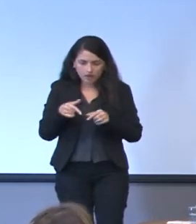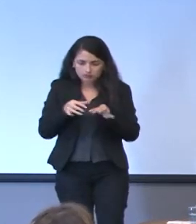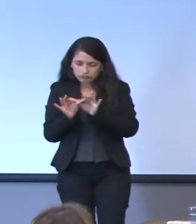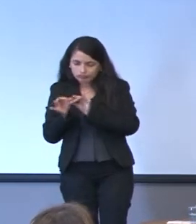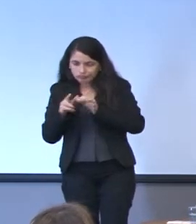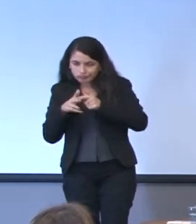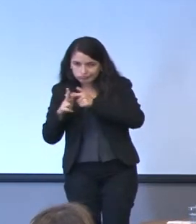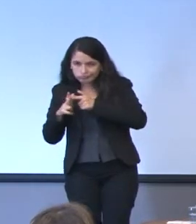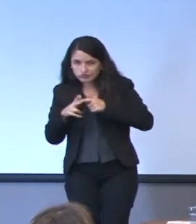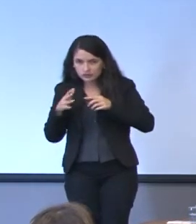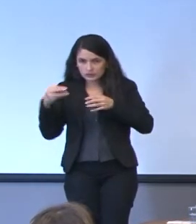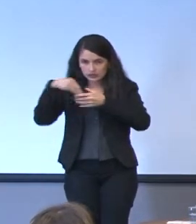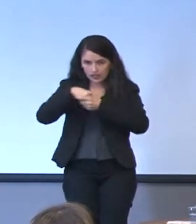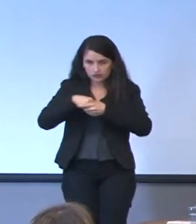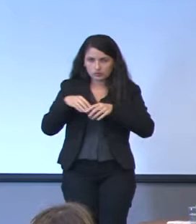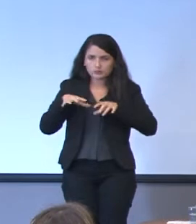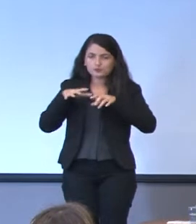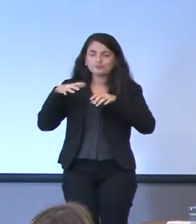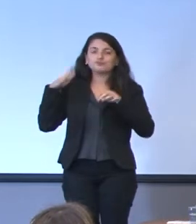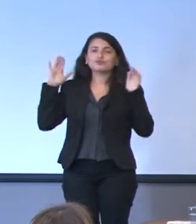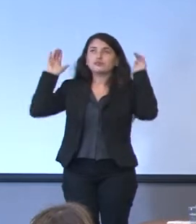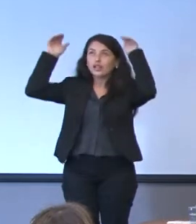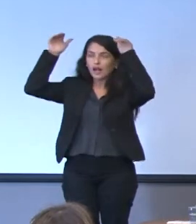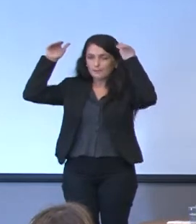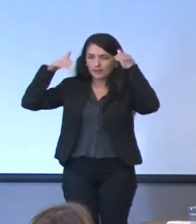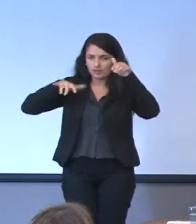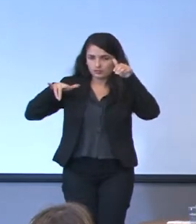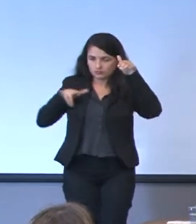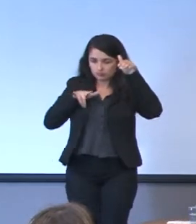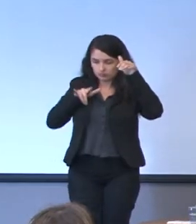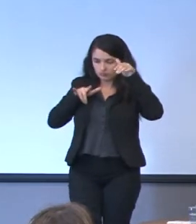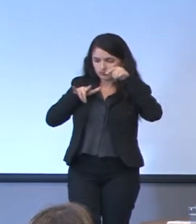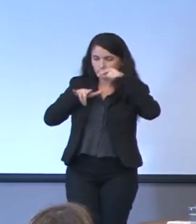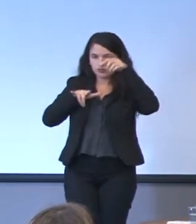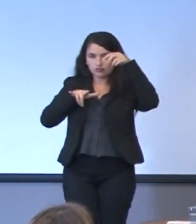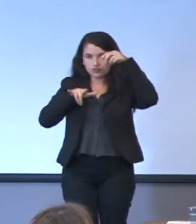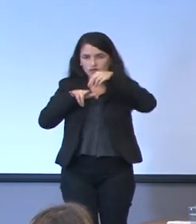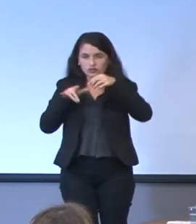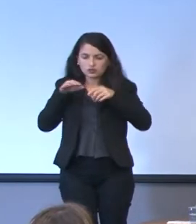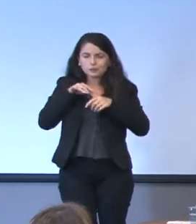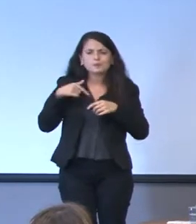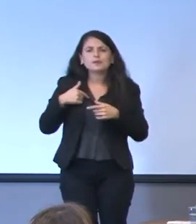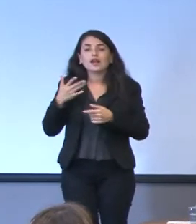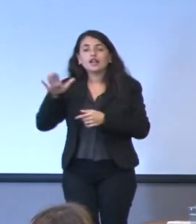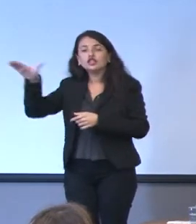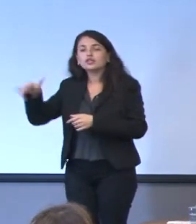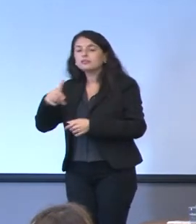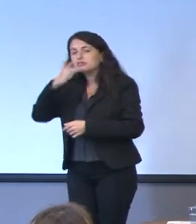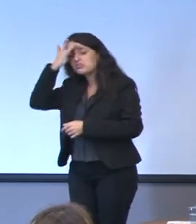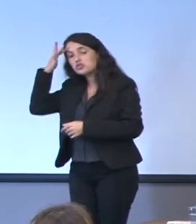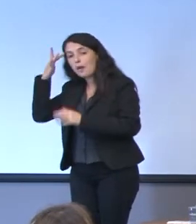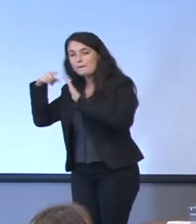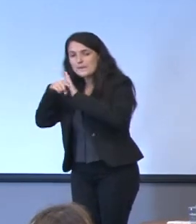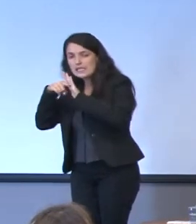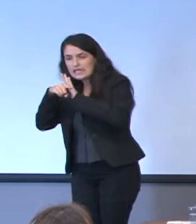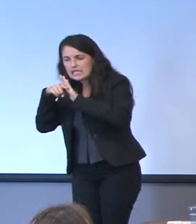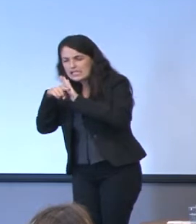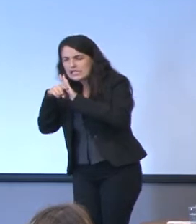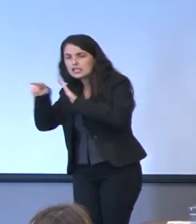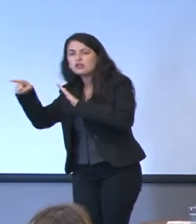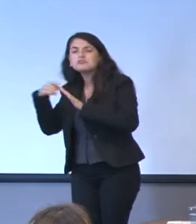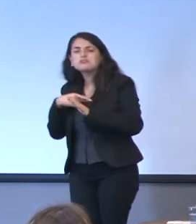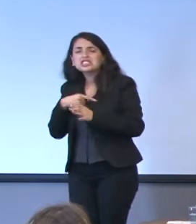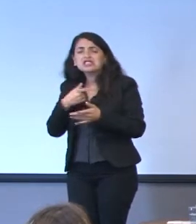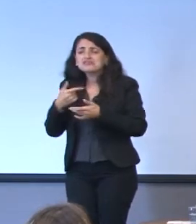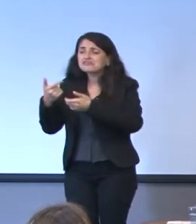um pesquisador para tentar entender o porquê que o desempenho vinha caindo. E aí esse